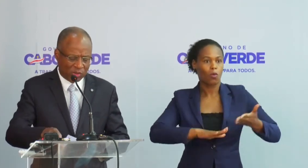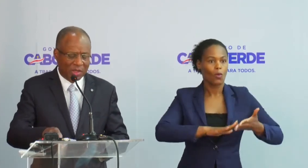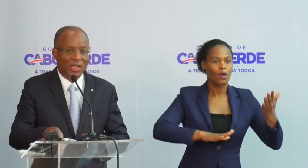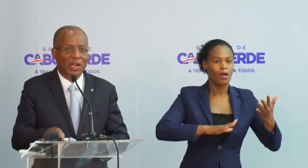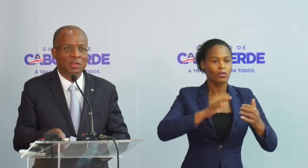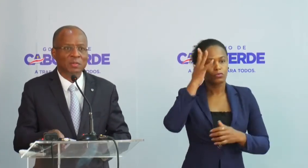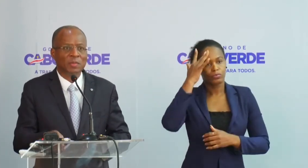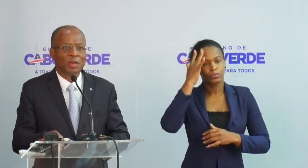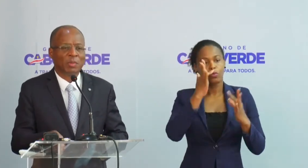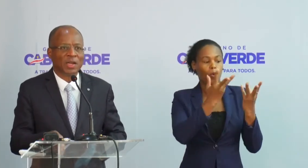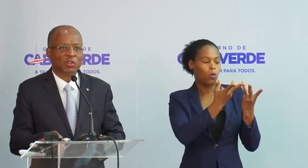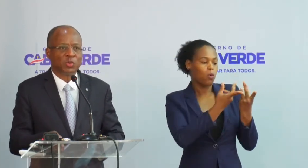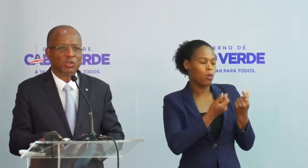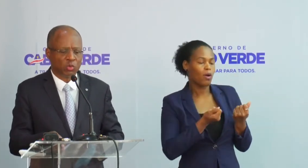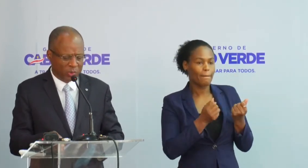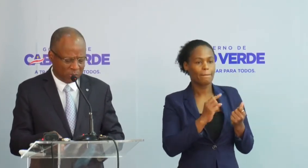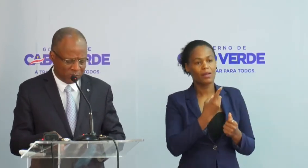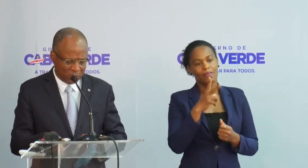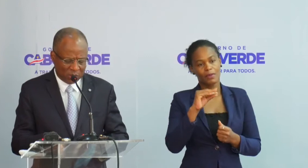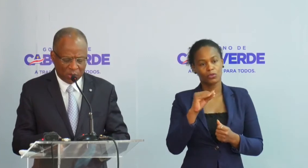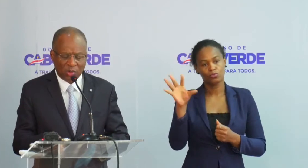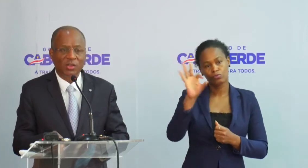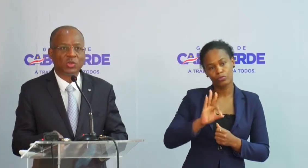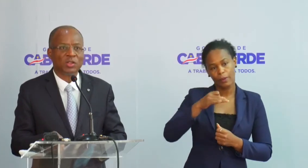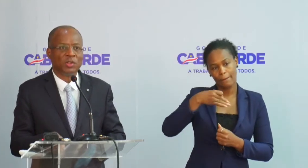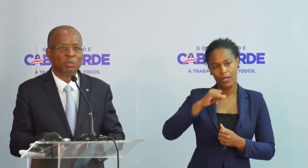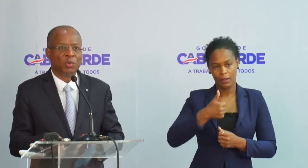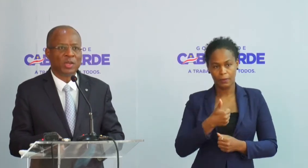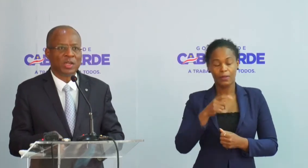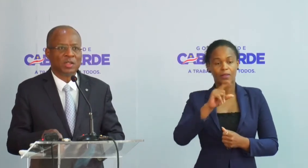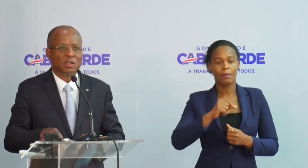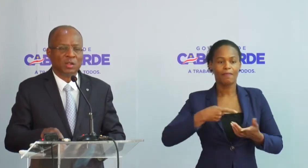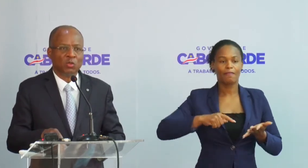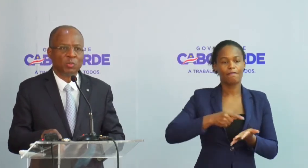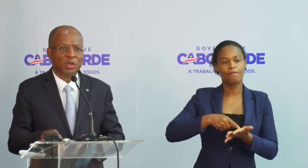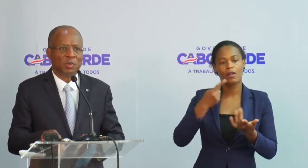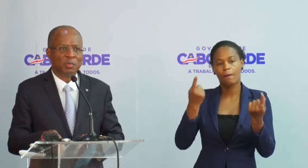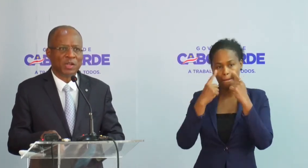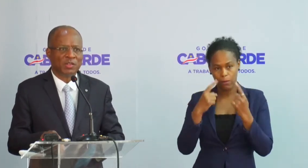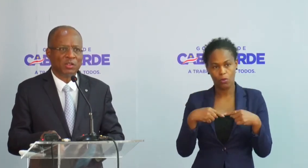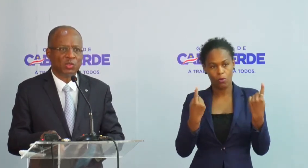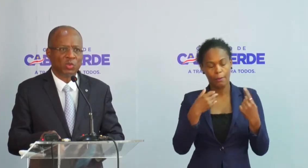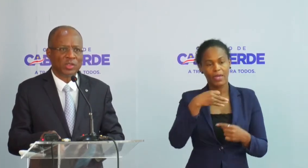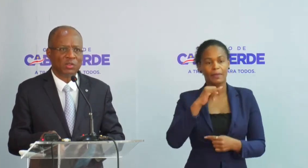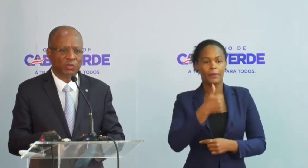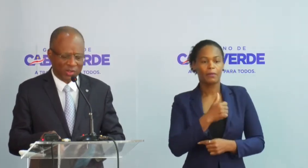déficit orçamental para 10% do PIB e o rácio da dívida pública no PIB para